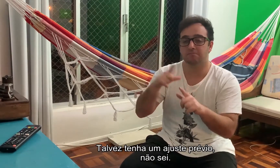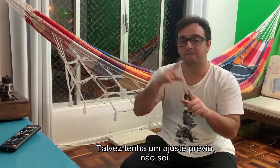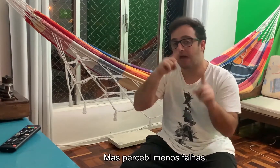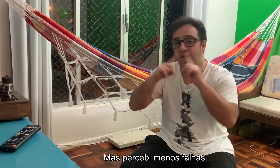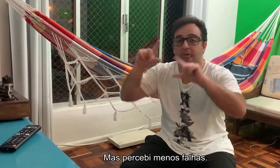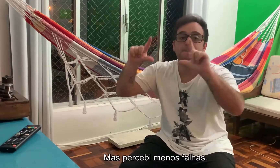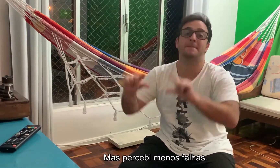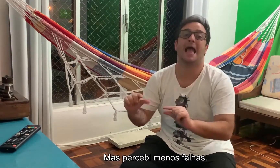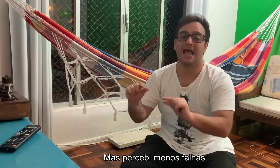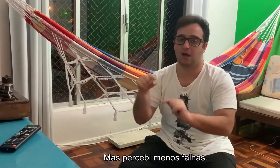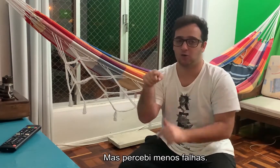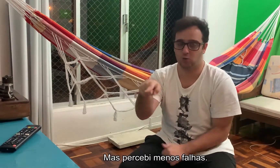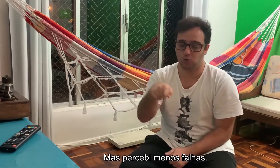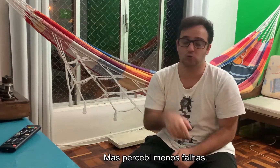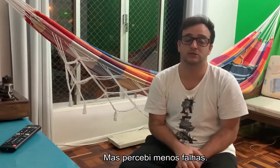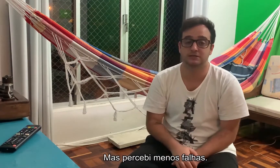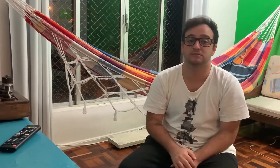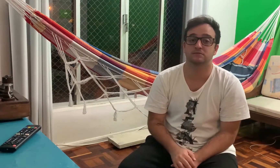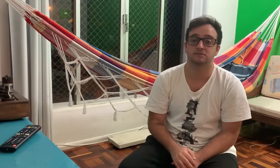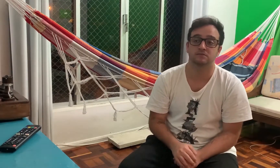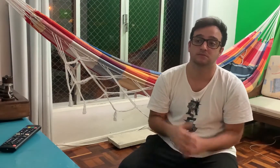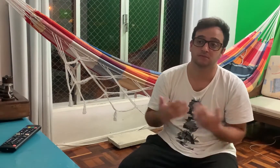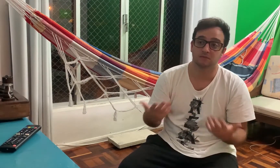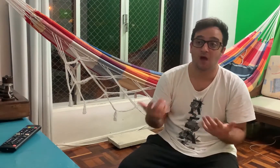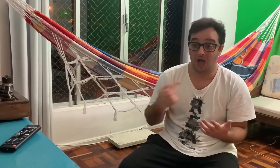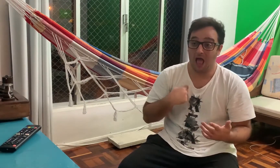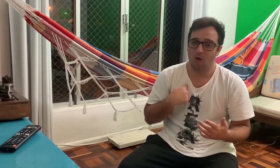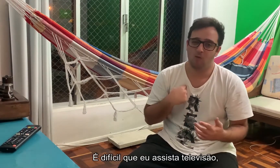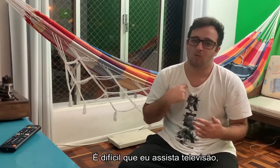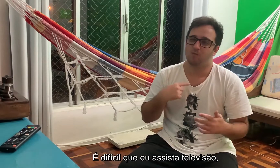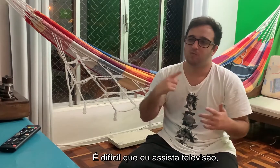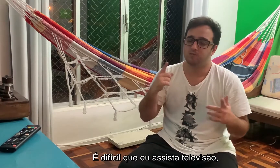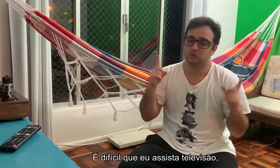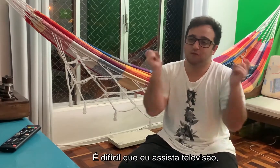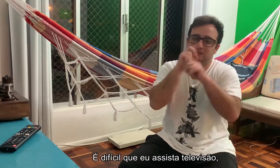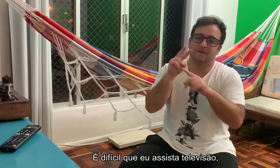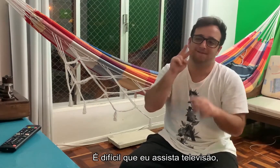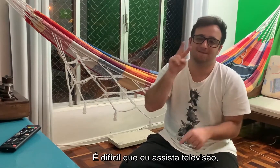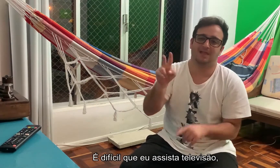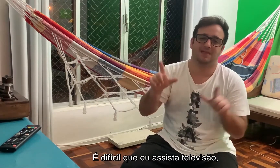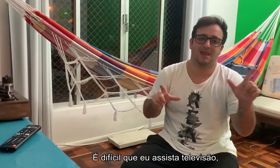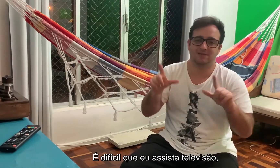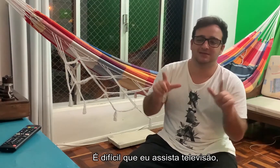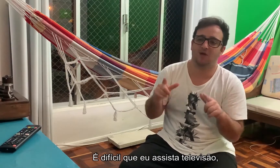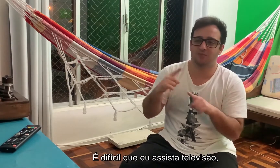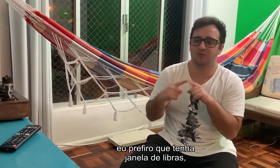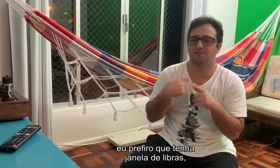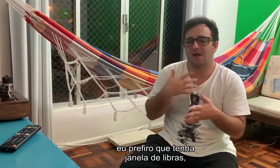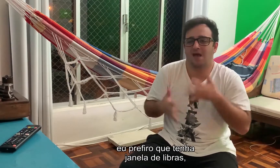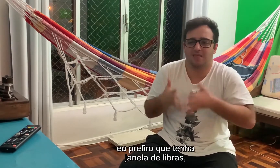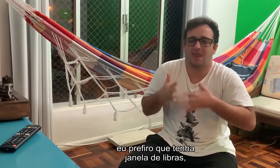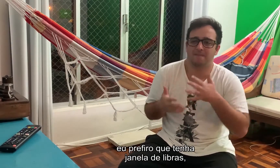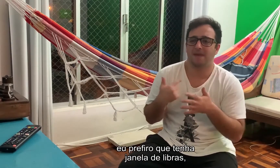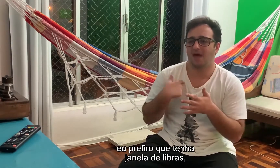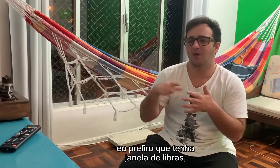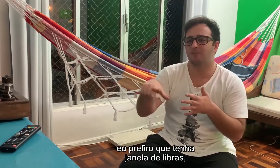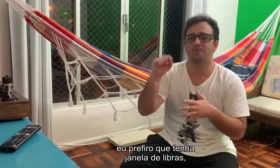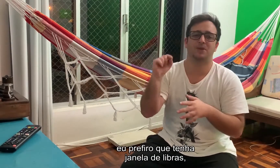ajuste prévio não sei mas percebi menos falhas E é difícil que eu assisto a televisão eu prefiro que tenha